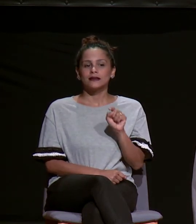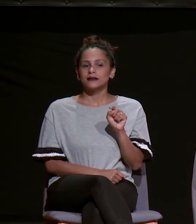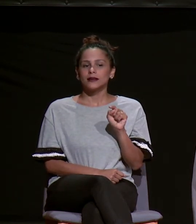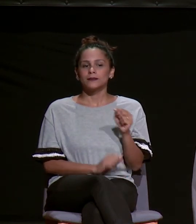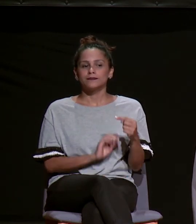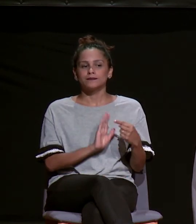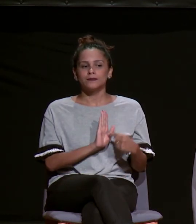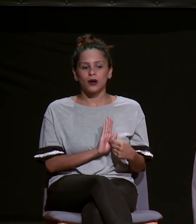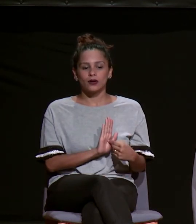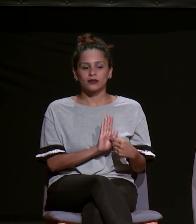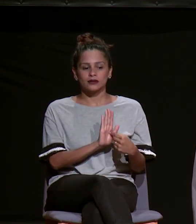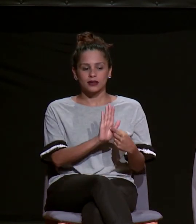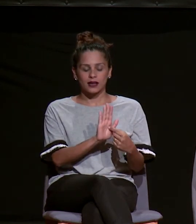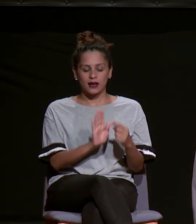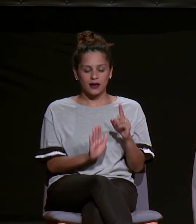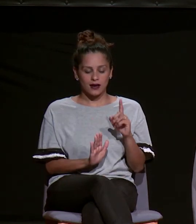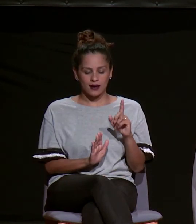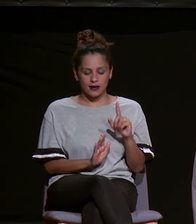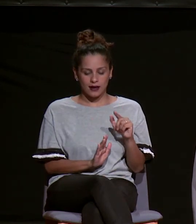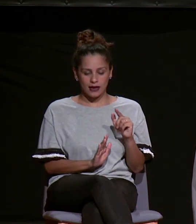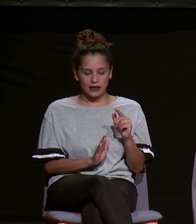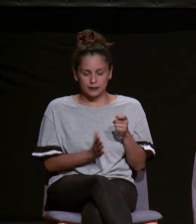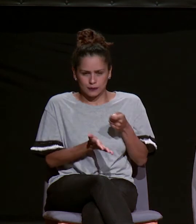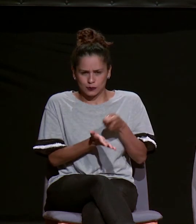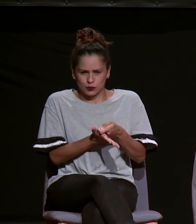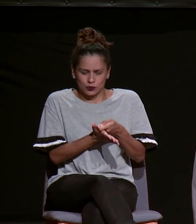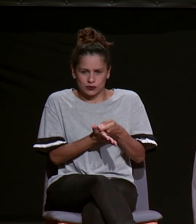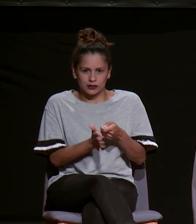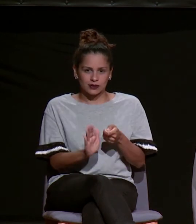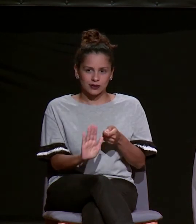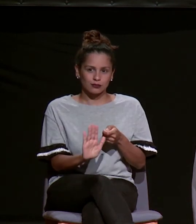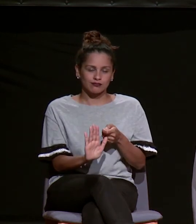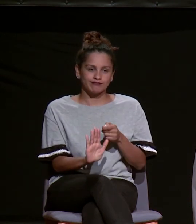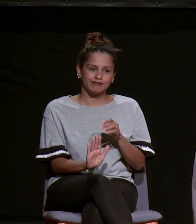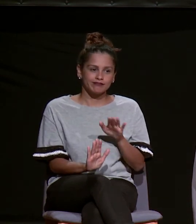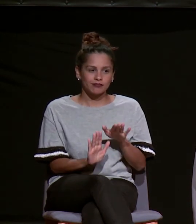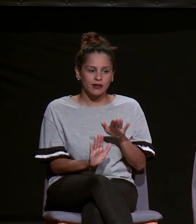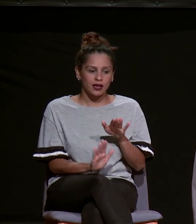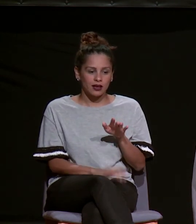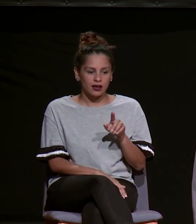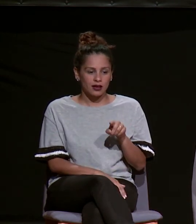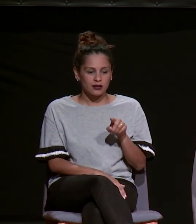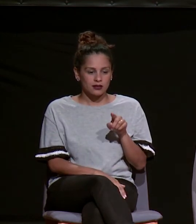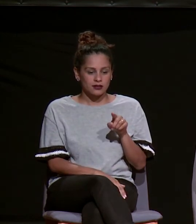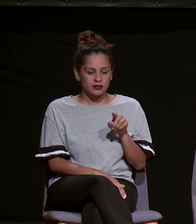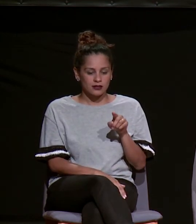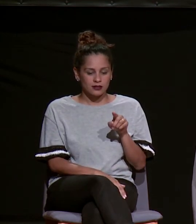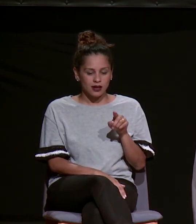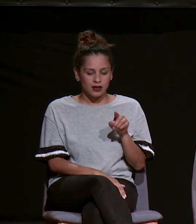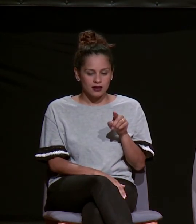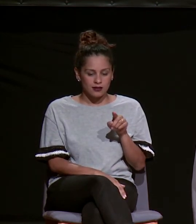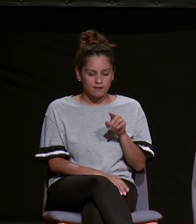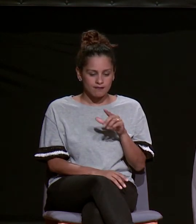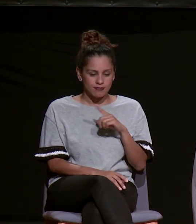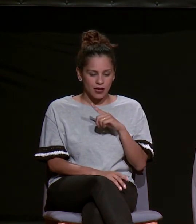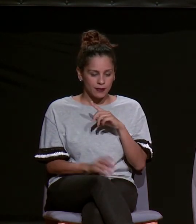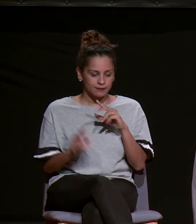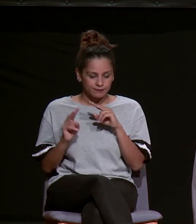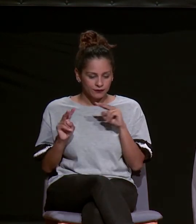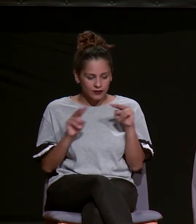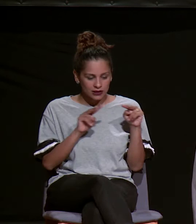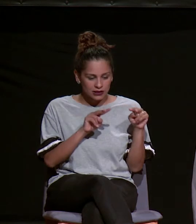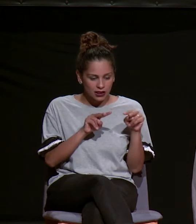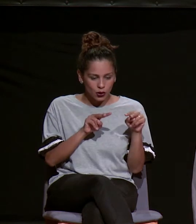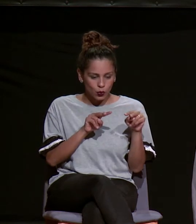Impõe talvez seja uma palavra boa, mas esse lugar que ela... nos desloca, porque ela não se considera